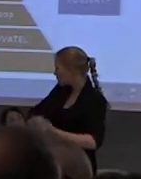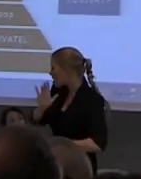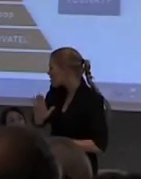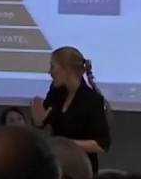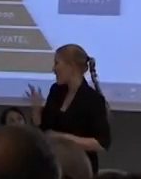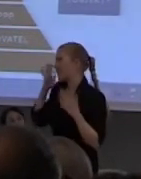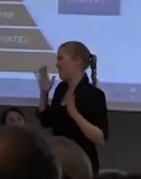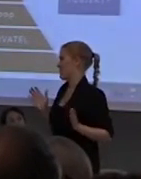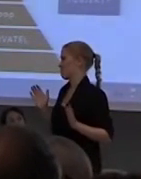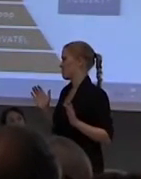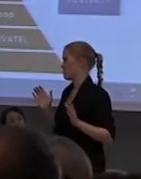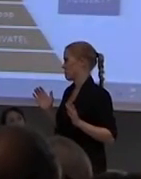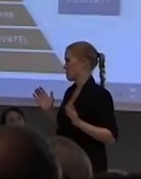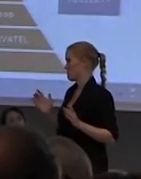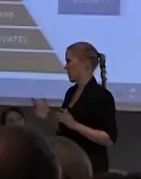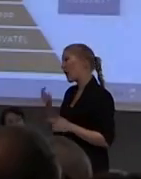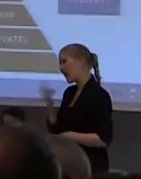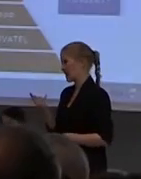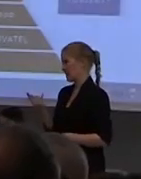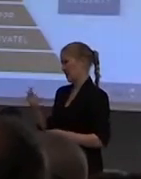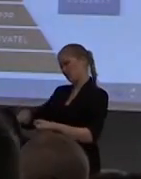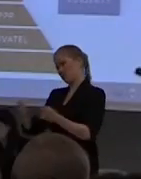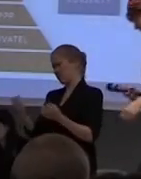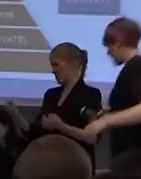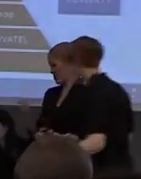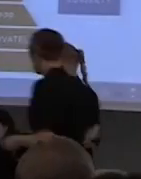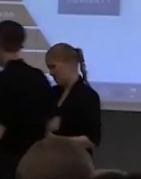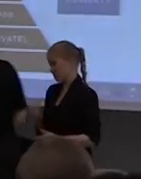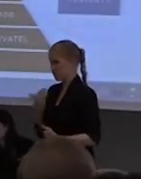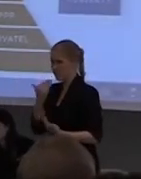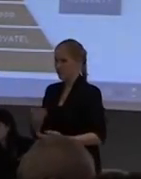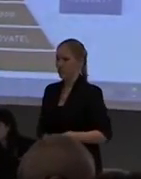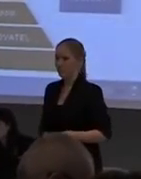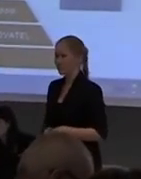bych ráda s ním vycházela v té třídě moc hezky. Tak děkuju.